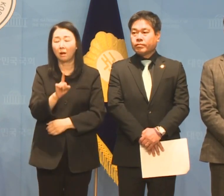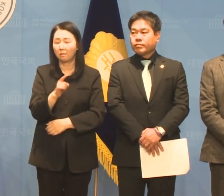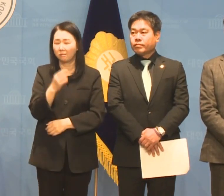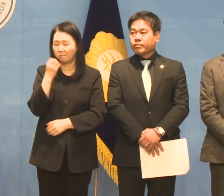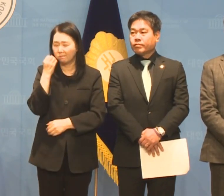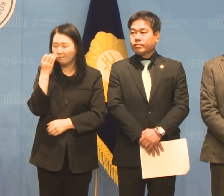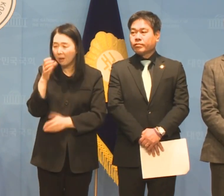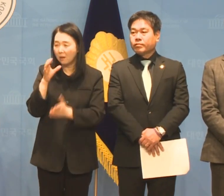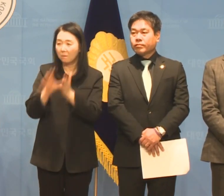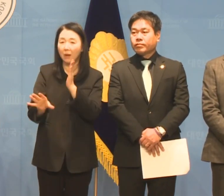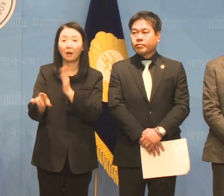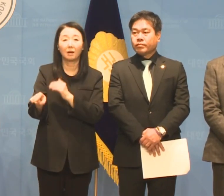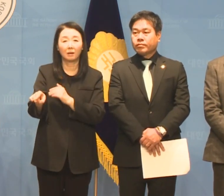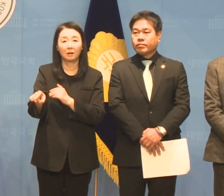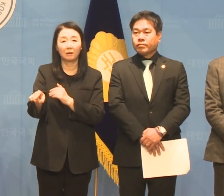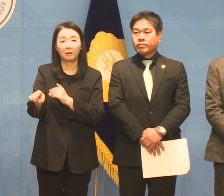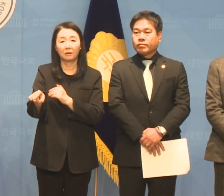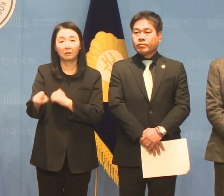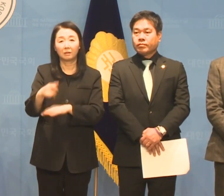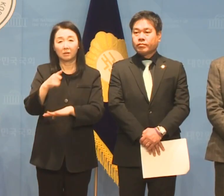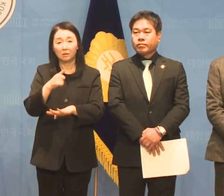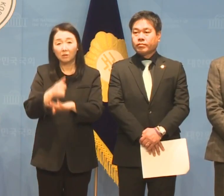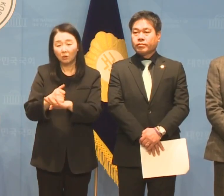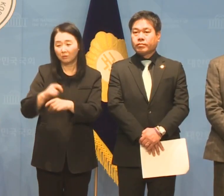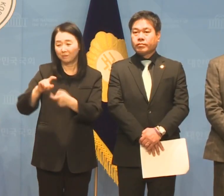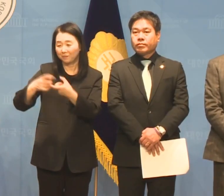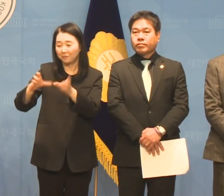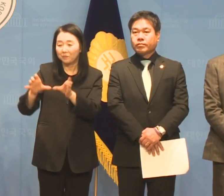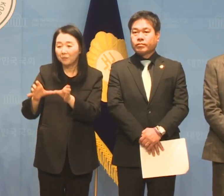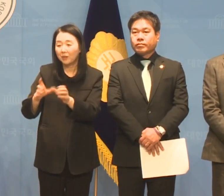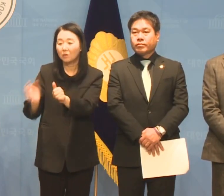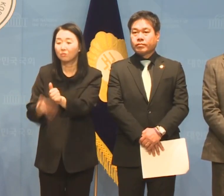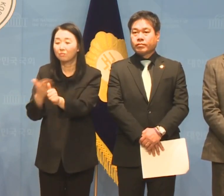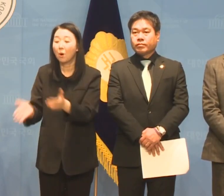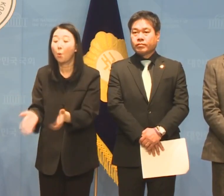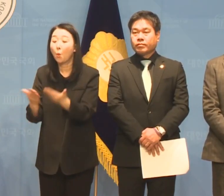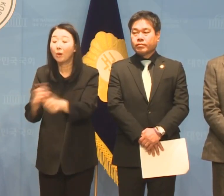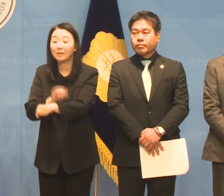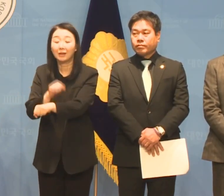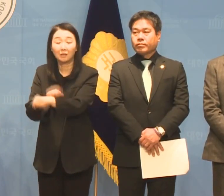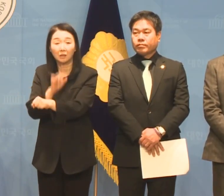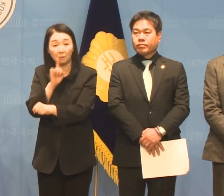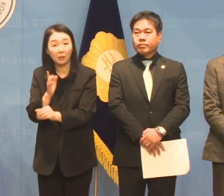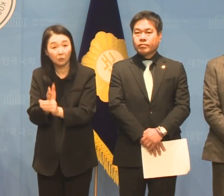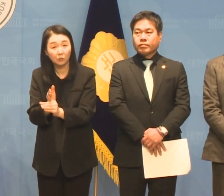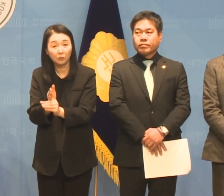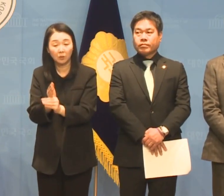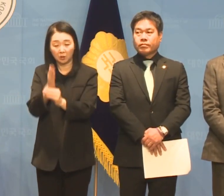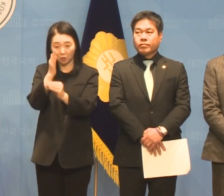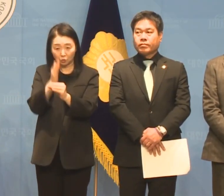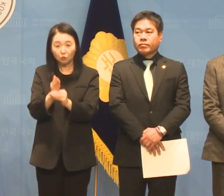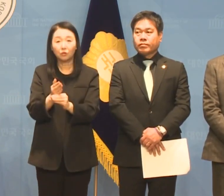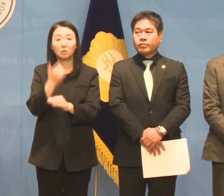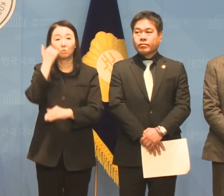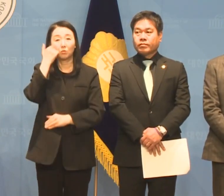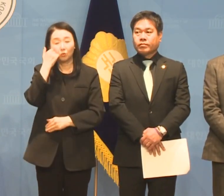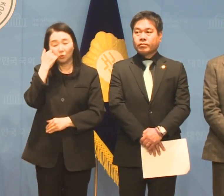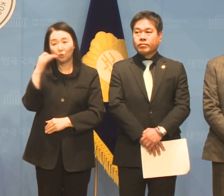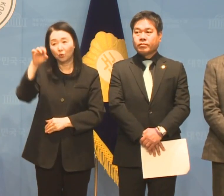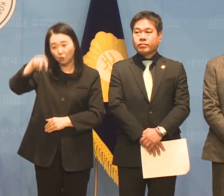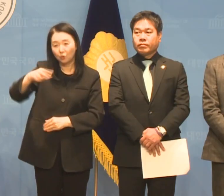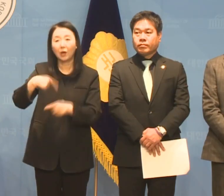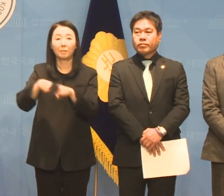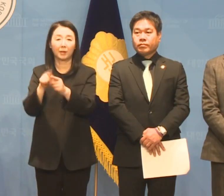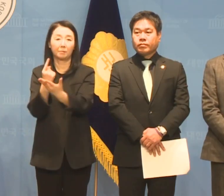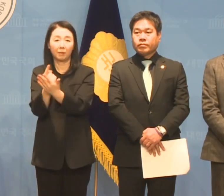되는 비상식적인 일들로 이런 극우 매국 집단들을 선동하고 있습니다. 역시 이 중심에도 거짓말쟁이 유동규가